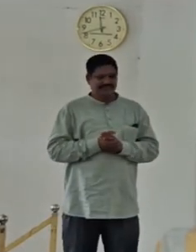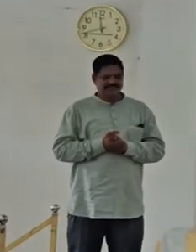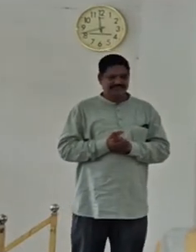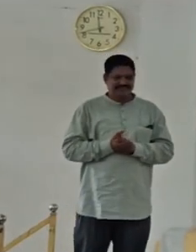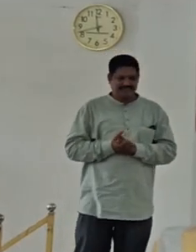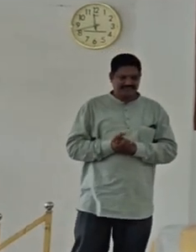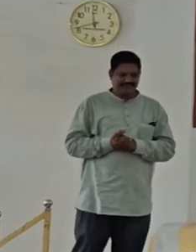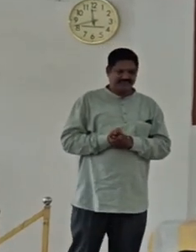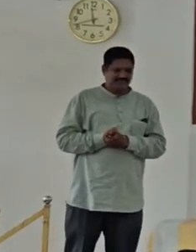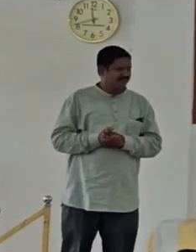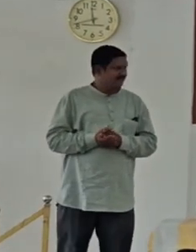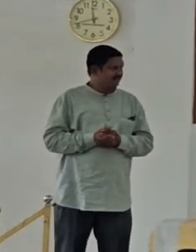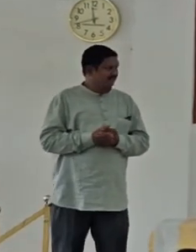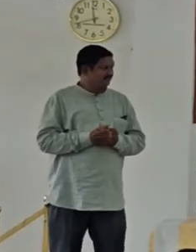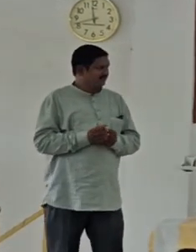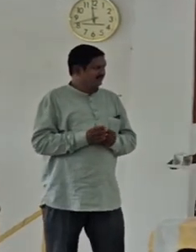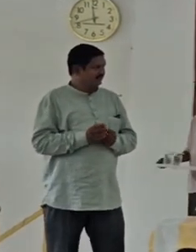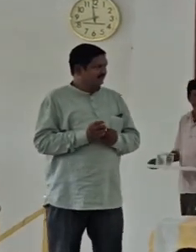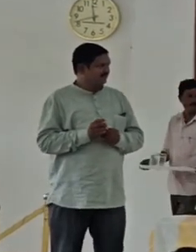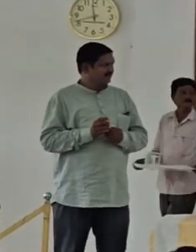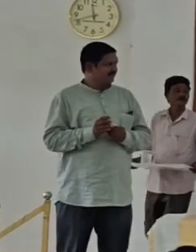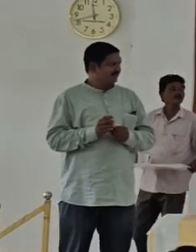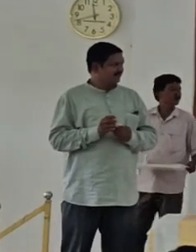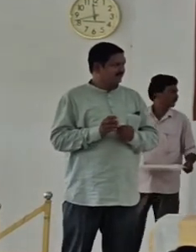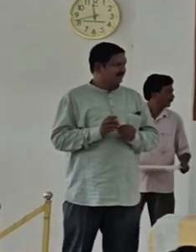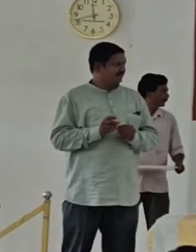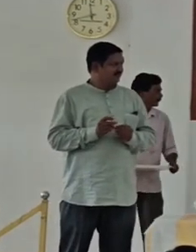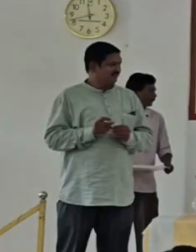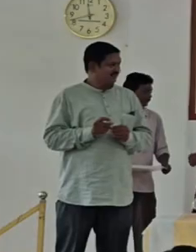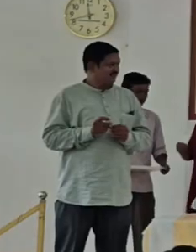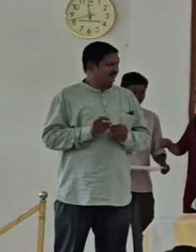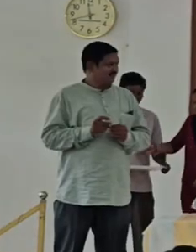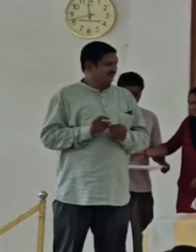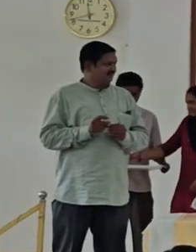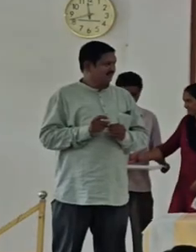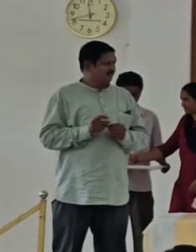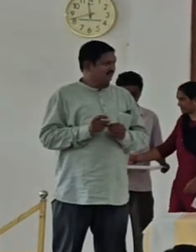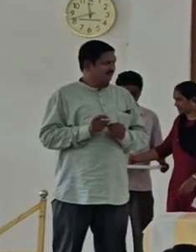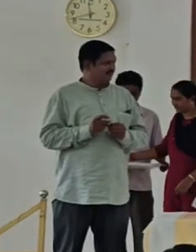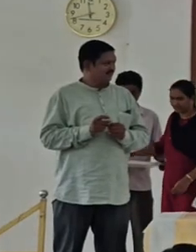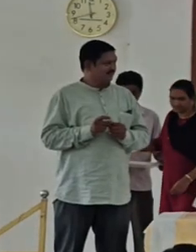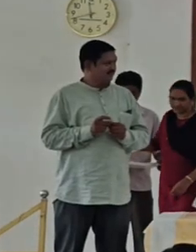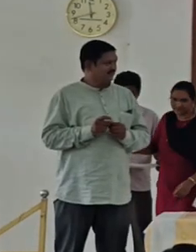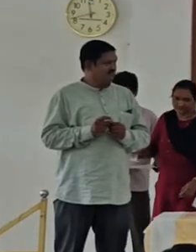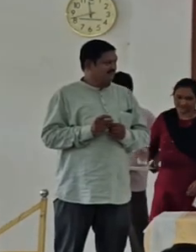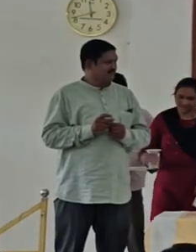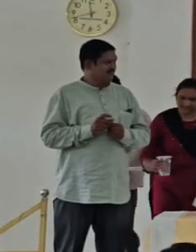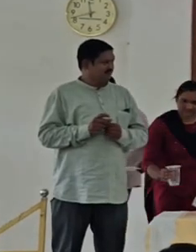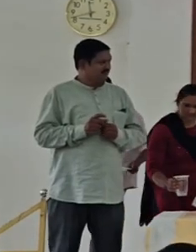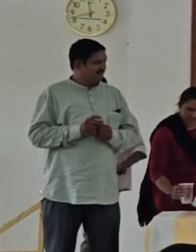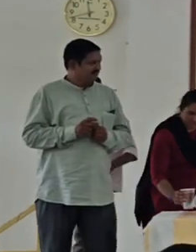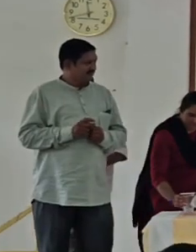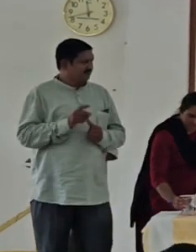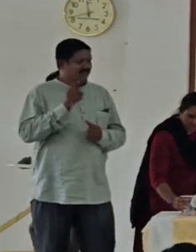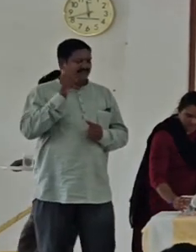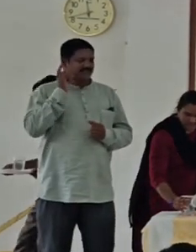ఇక్కడ మన అందరూ ఎందుకంటే నార్మల్ అందరూ ఈక్వల్ అనేటువంటి ఆ దృక్పథంతో కలిగి